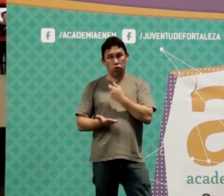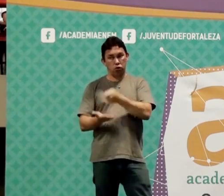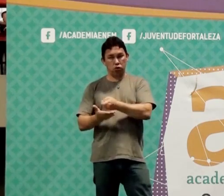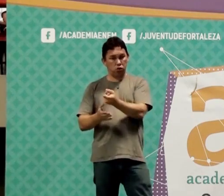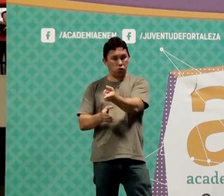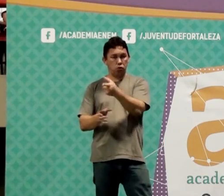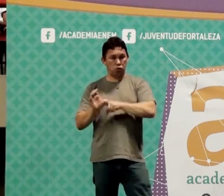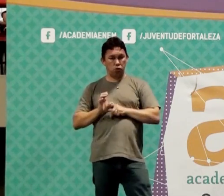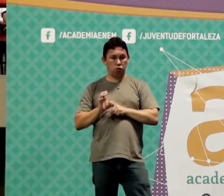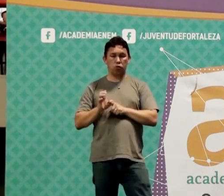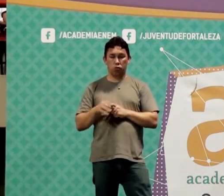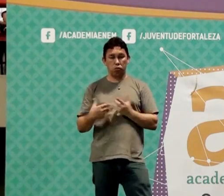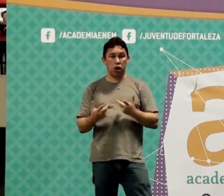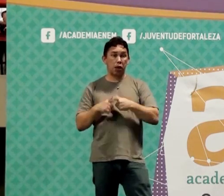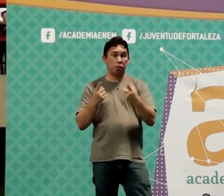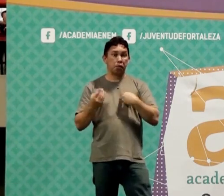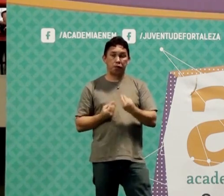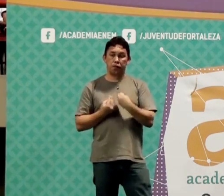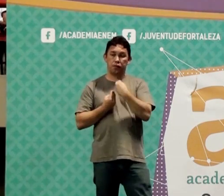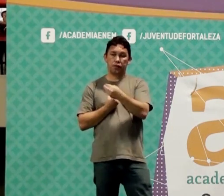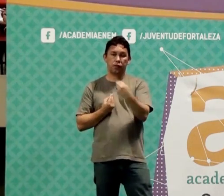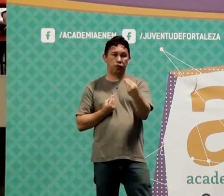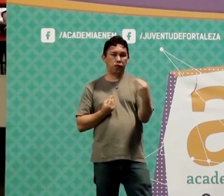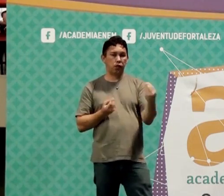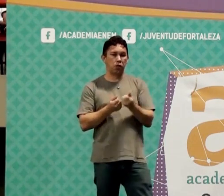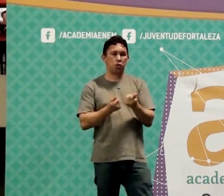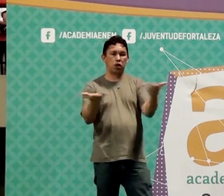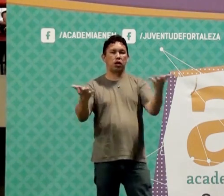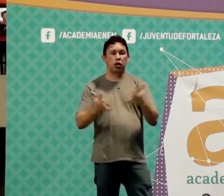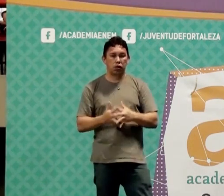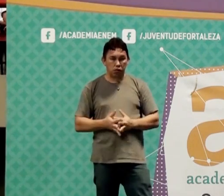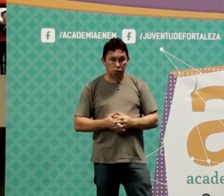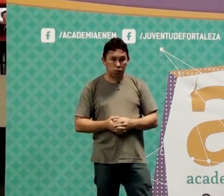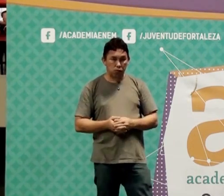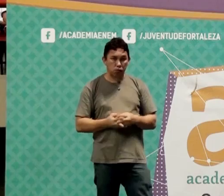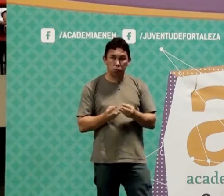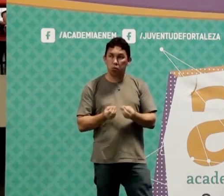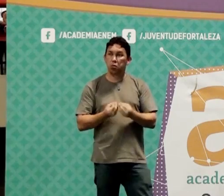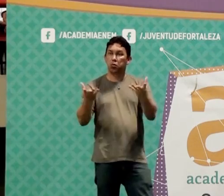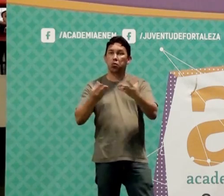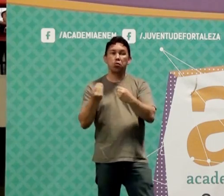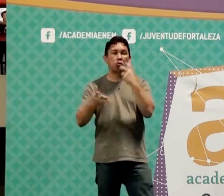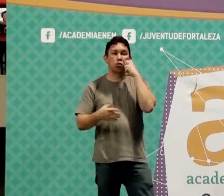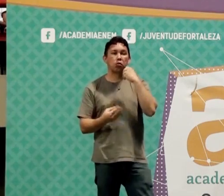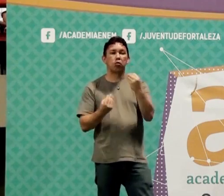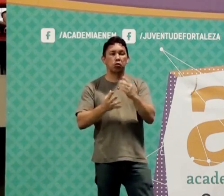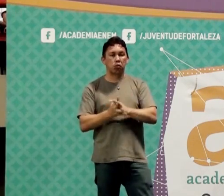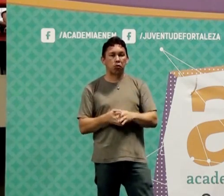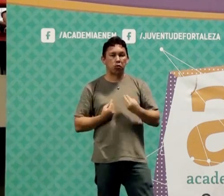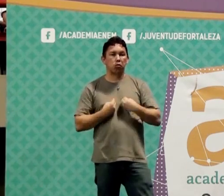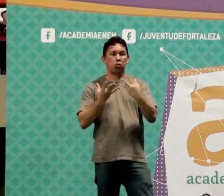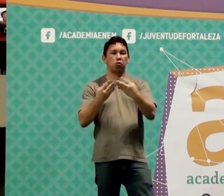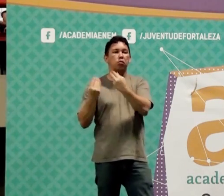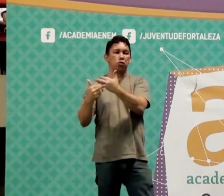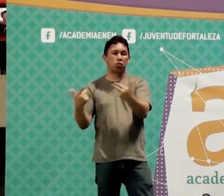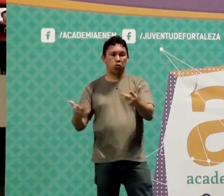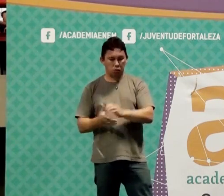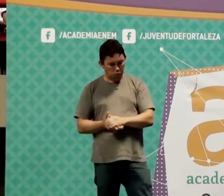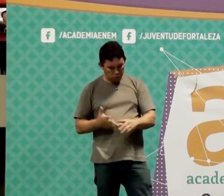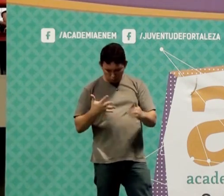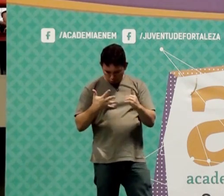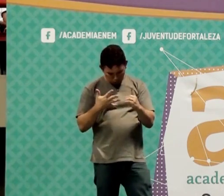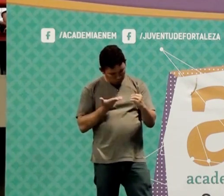verdade. Existe o preço justo, sim, mas as pessoas não vendiam as coisas apenas pelo preço acrescido do transporte.